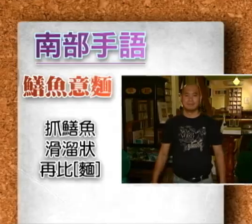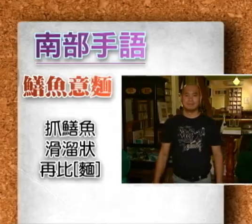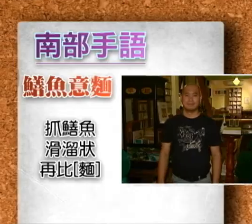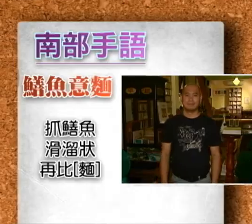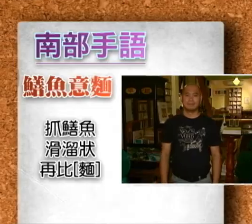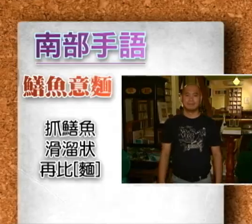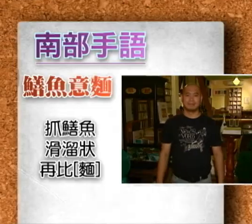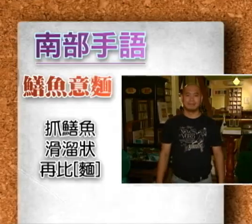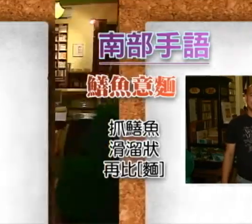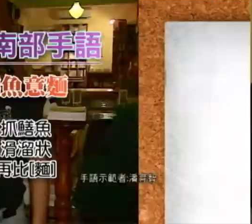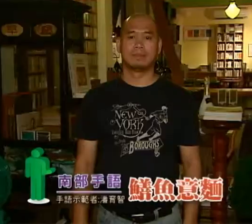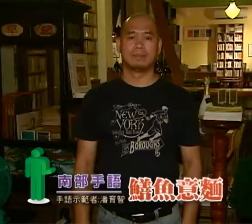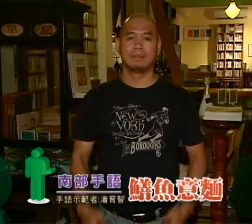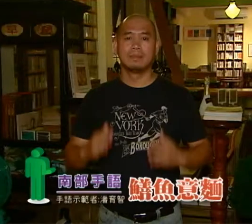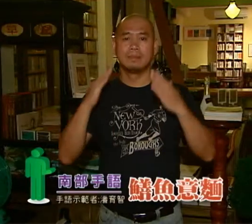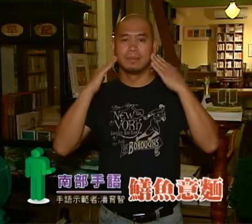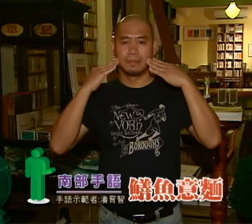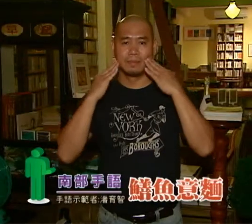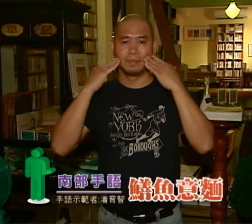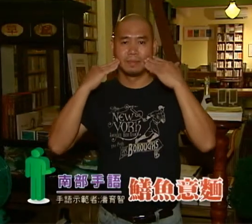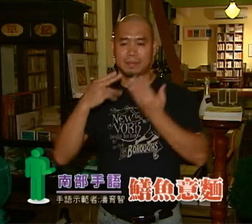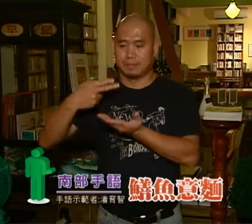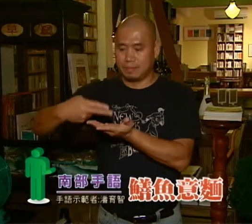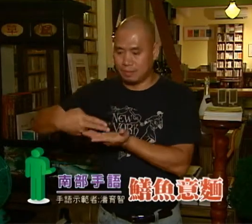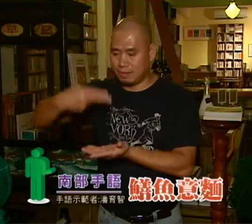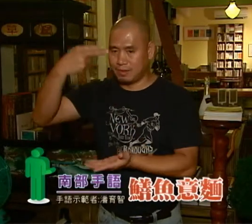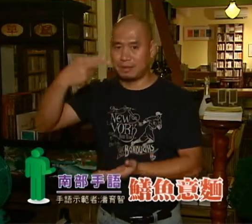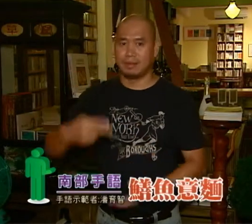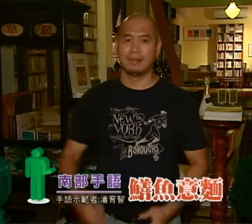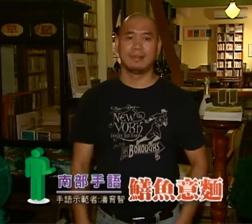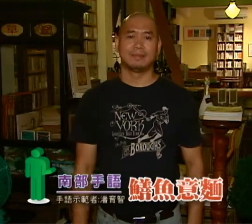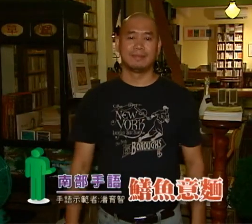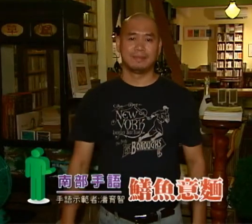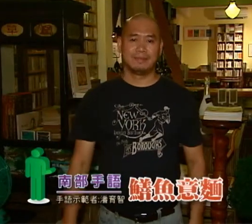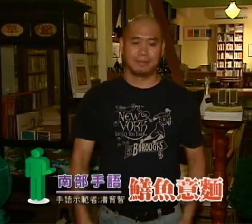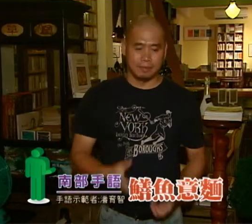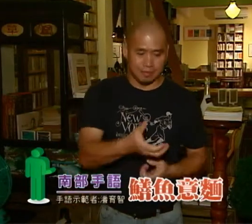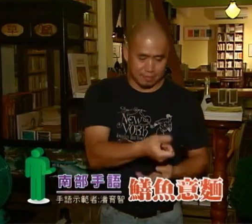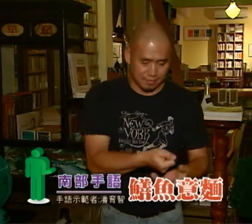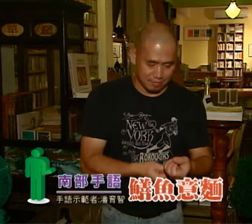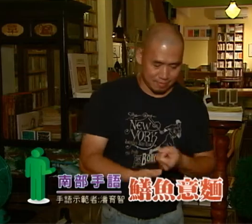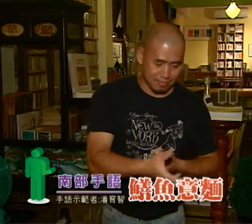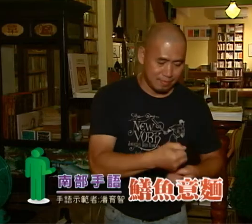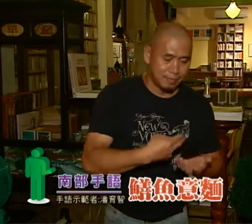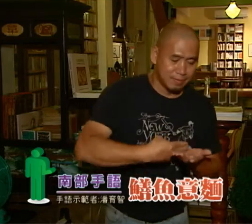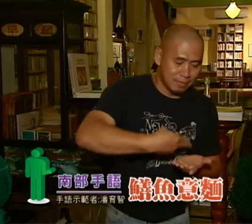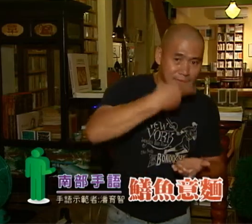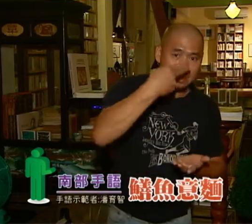面，这就是鳝鱼意面的两个笔法了。